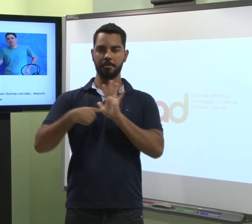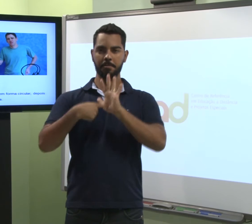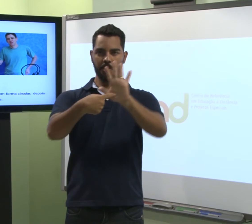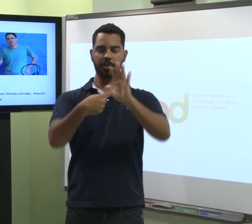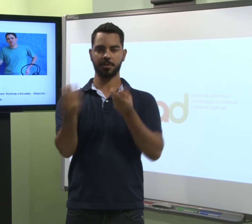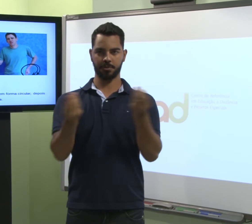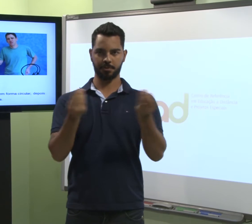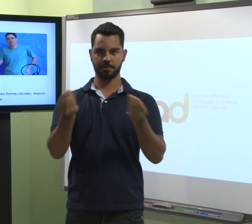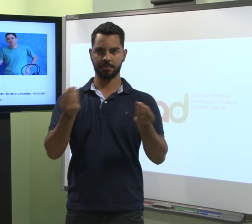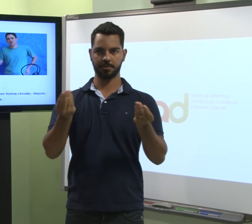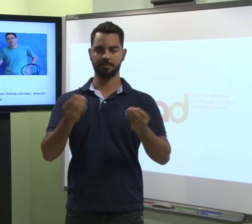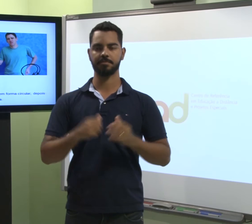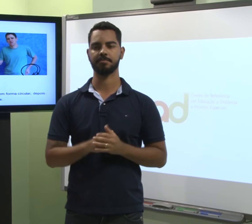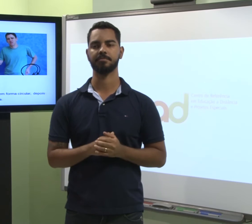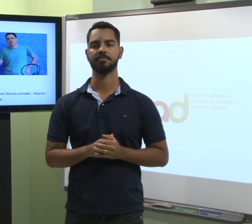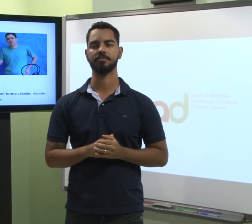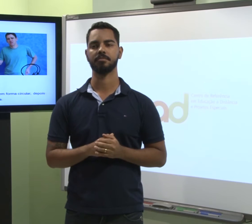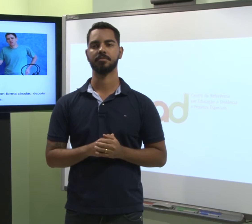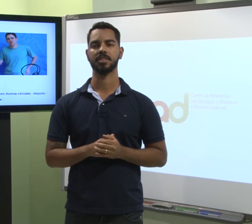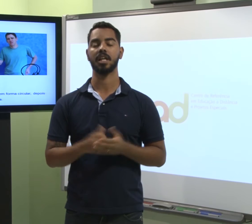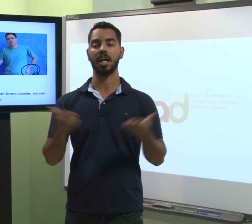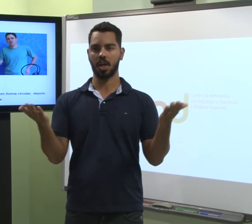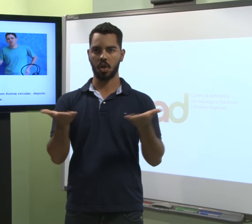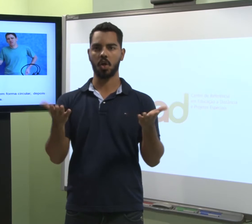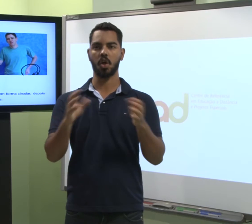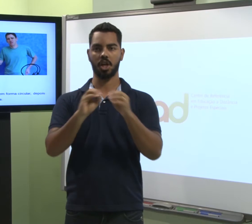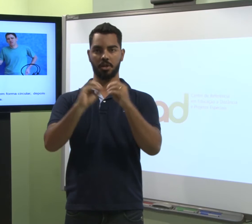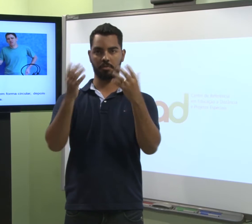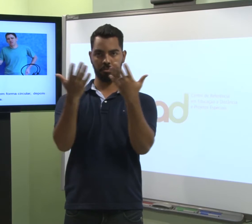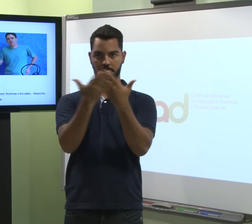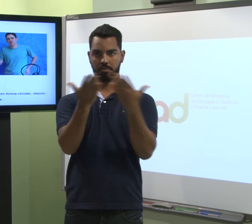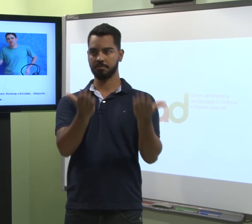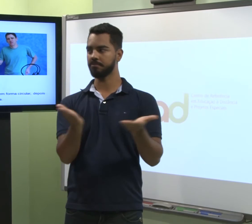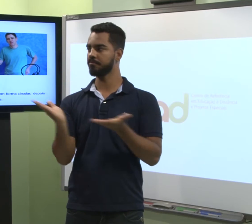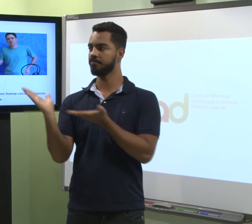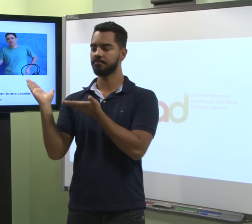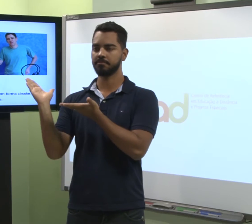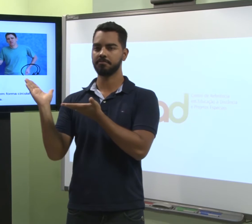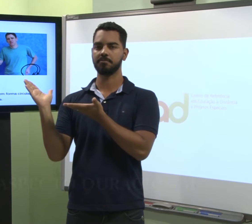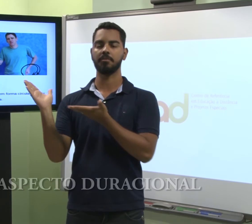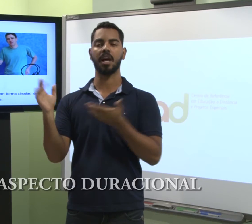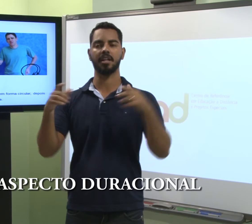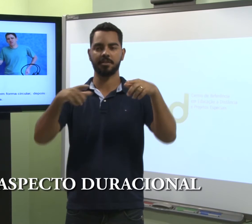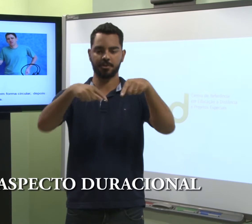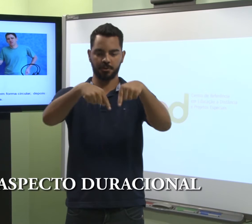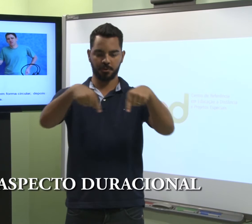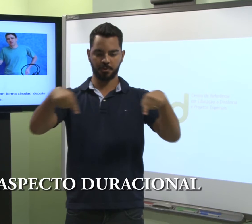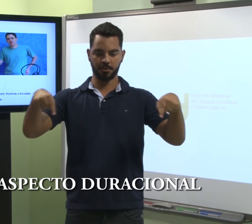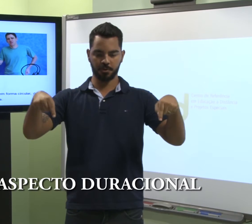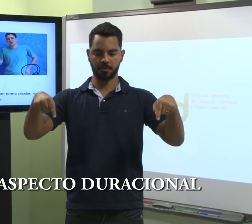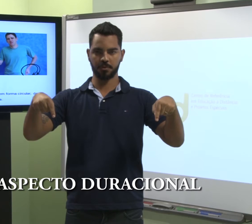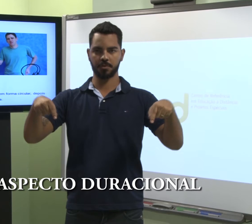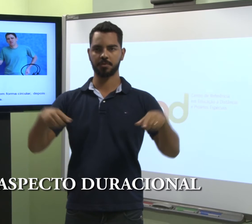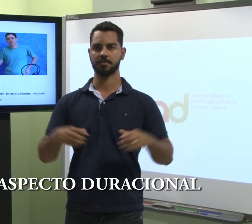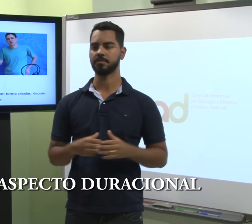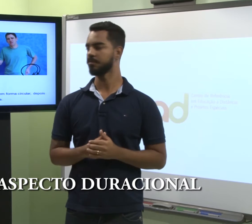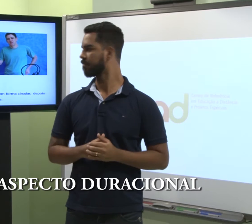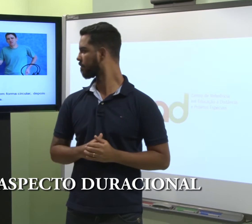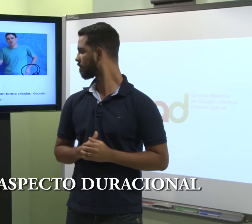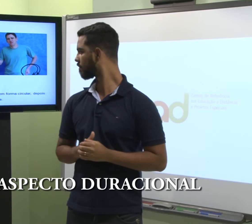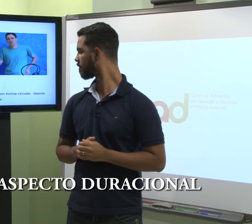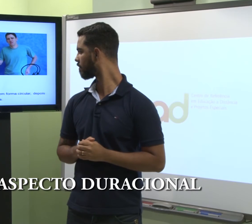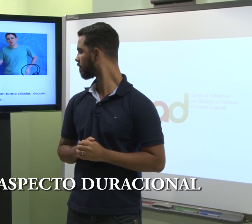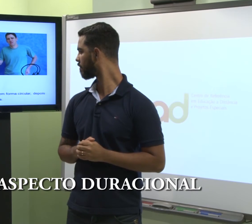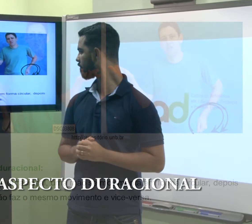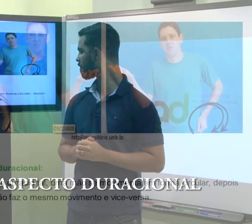E agora vamos ver o aspecto duracional. Já nesta gravura, nós temos também o sinal de gastar no